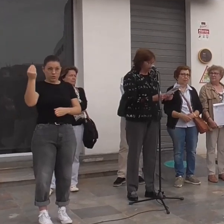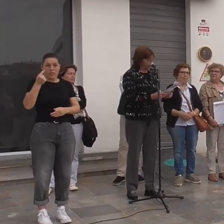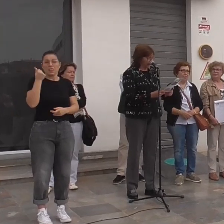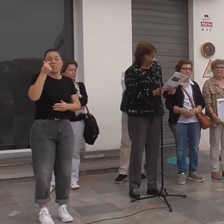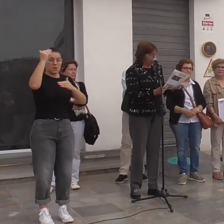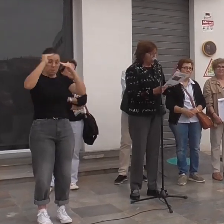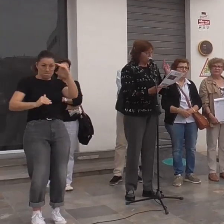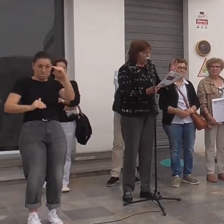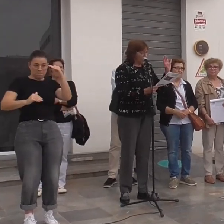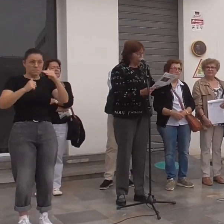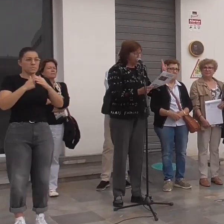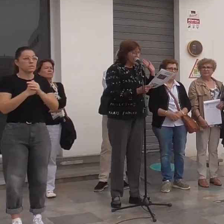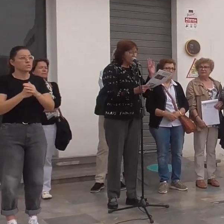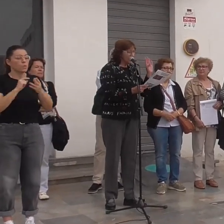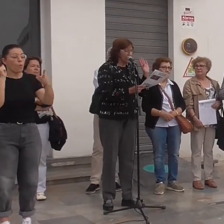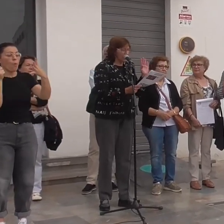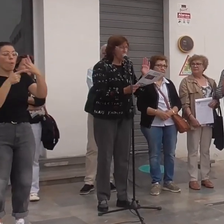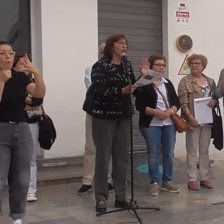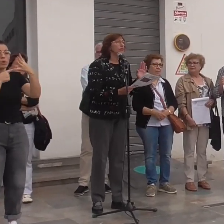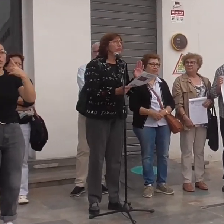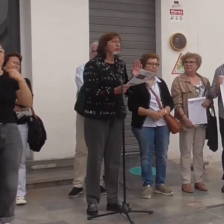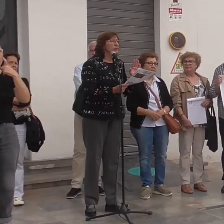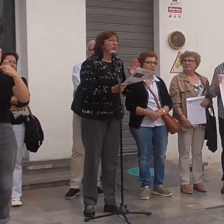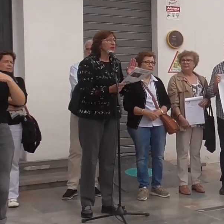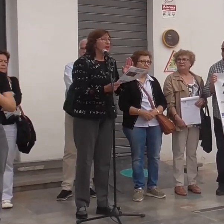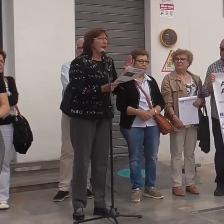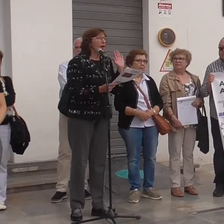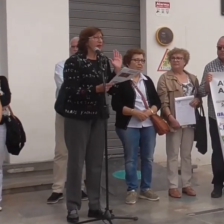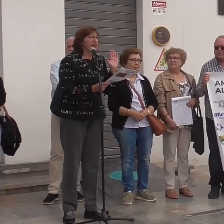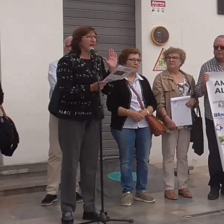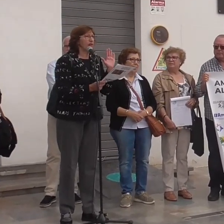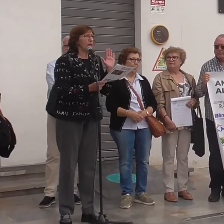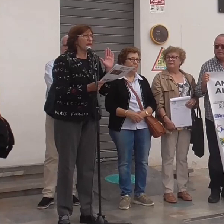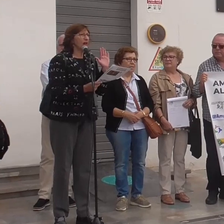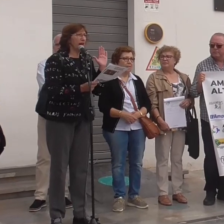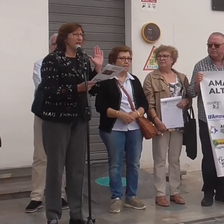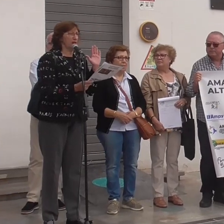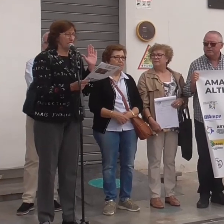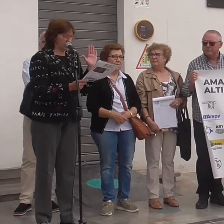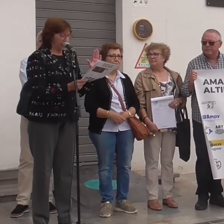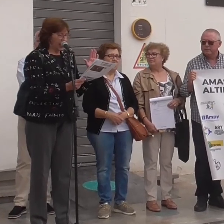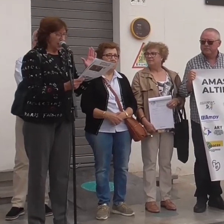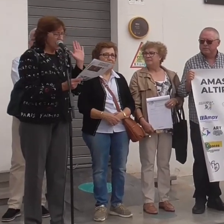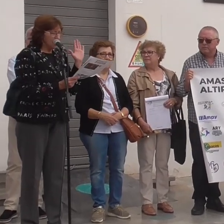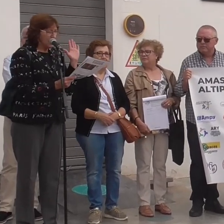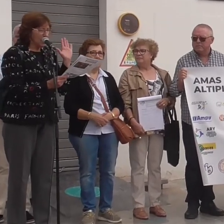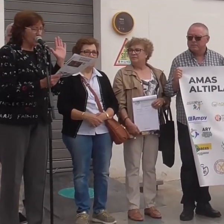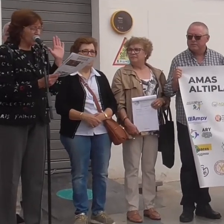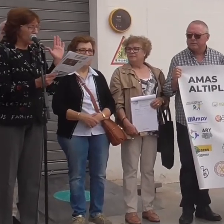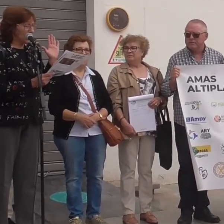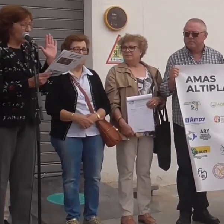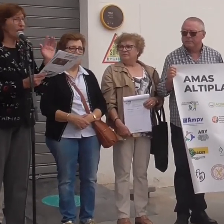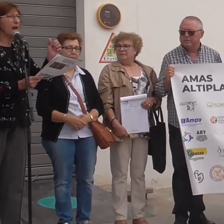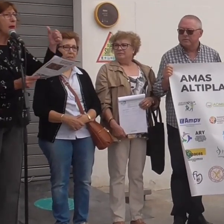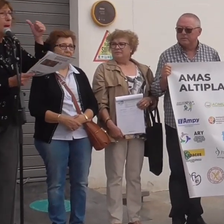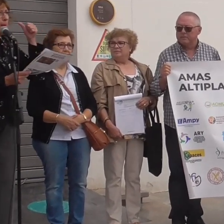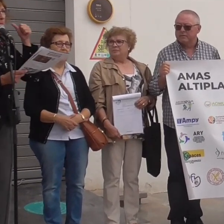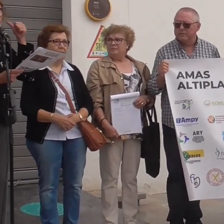coste. Cuarto, falta de información. Hay una falta de información clarísima que impide a los